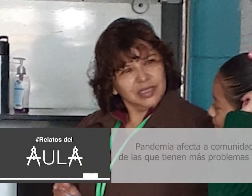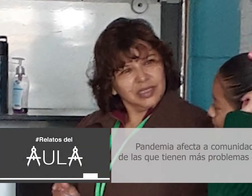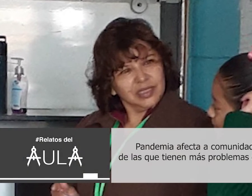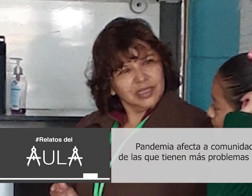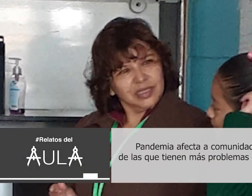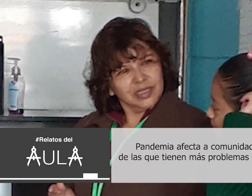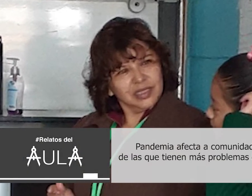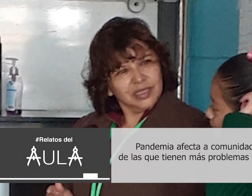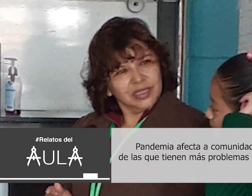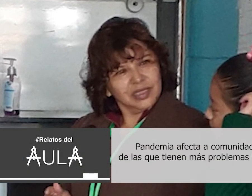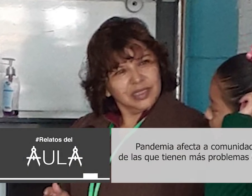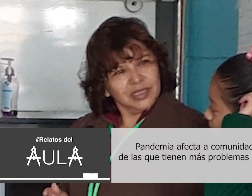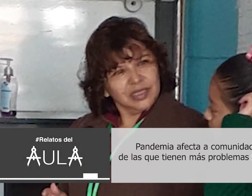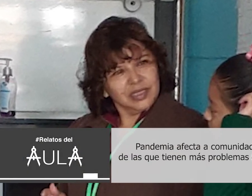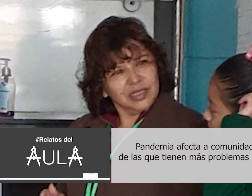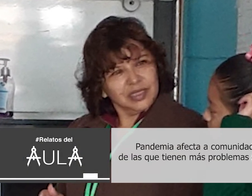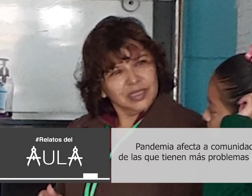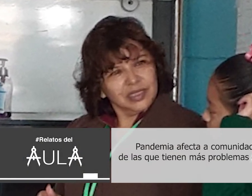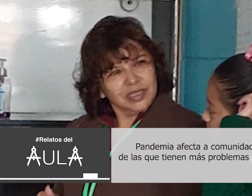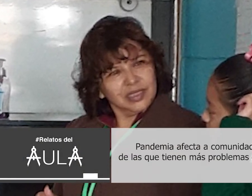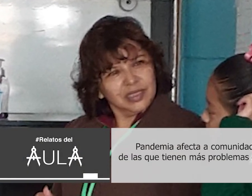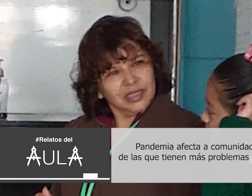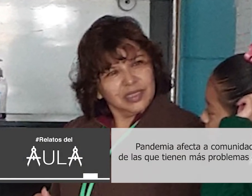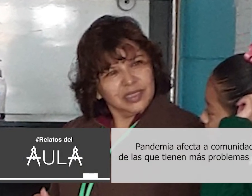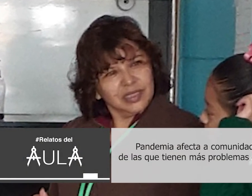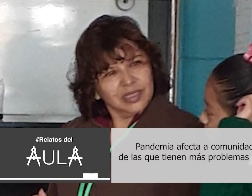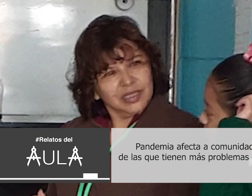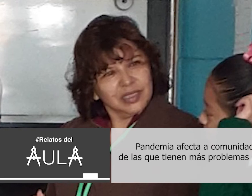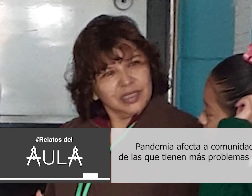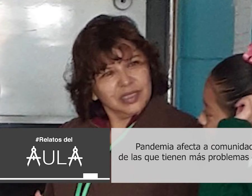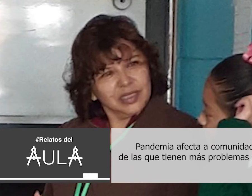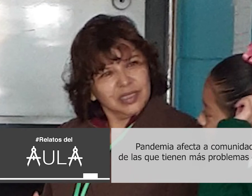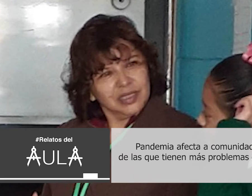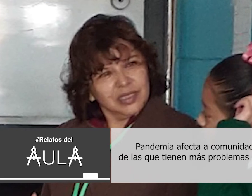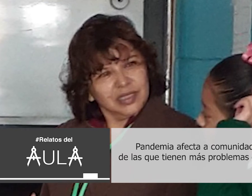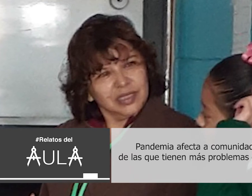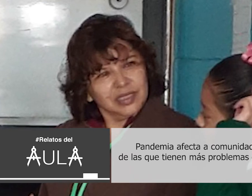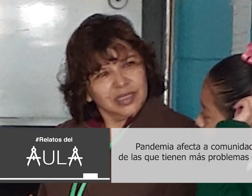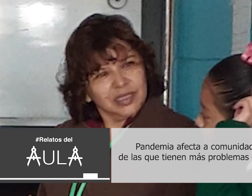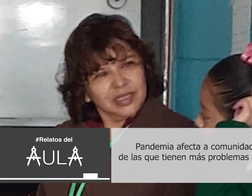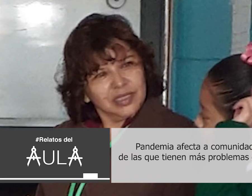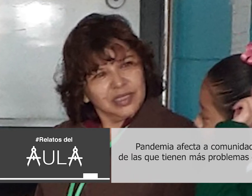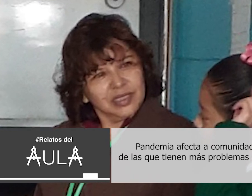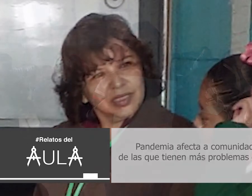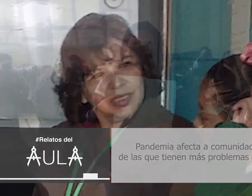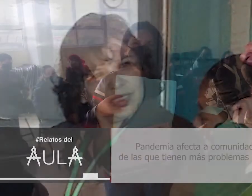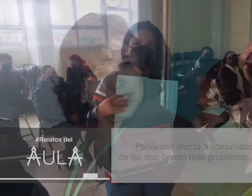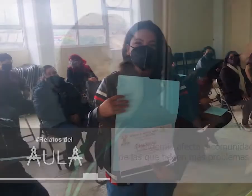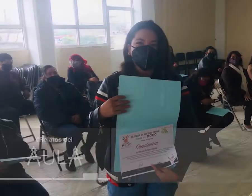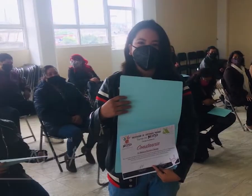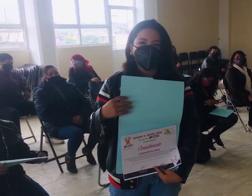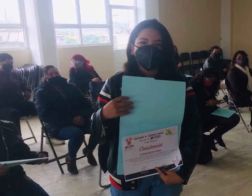institución sin fines de lucro y a sus integrantes fue la pandemia, pues en primer lugar los donativos de los que subsistían fueron